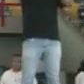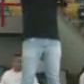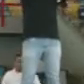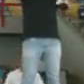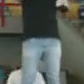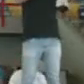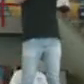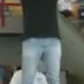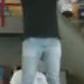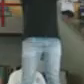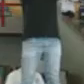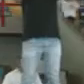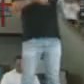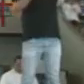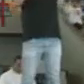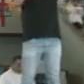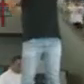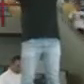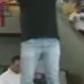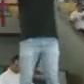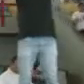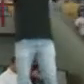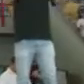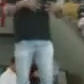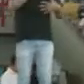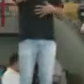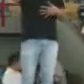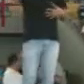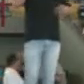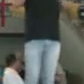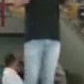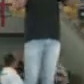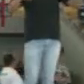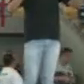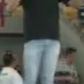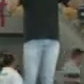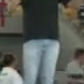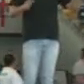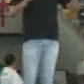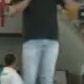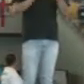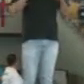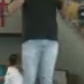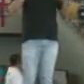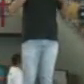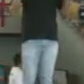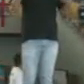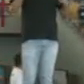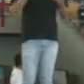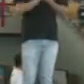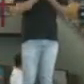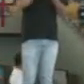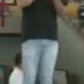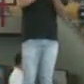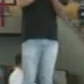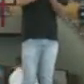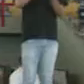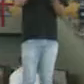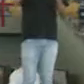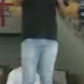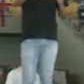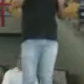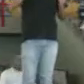parágrafo. Então, muito do que eu vou explicar aqui, você já tem no material, e quando houver a necessidade de alguma anotação, de alguma